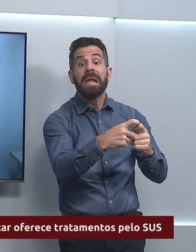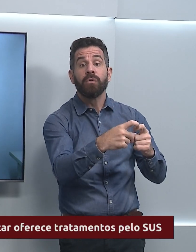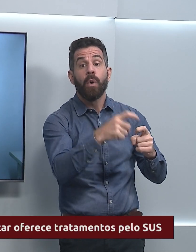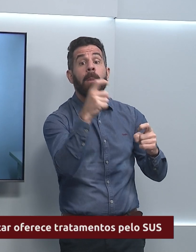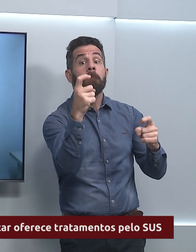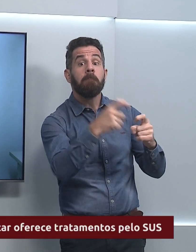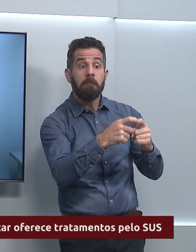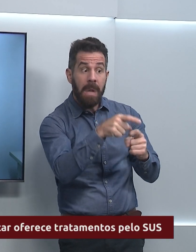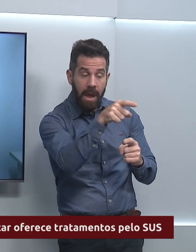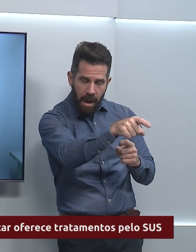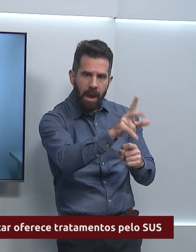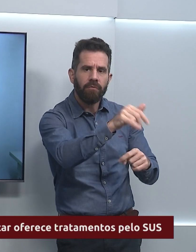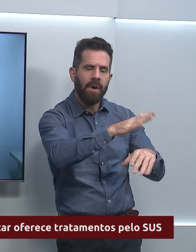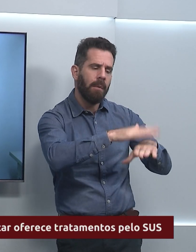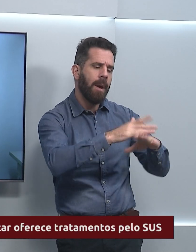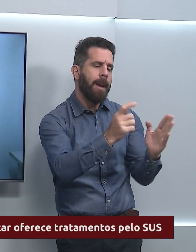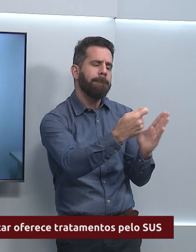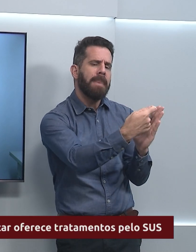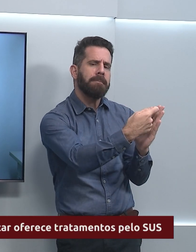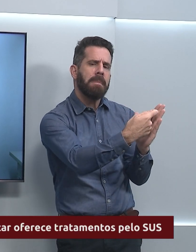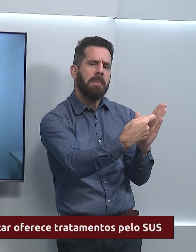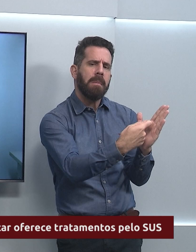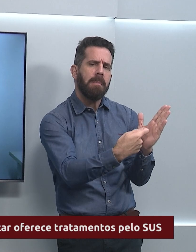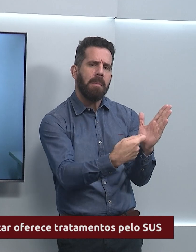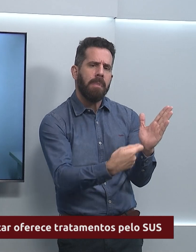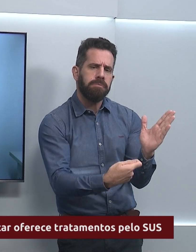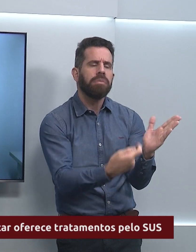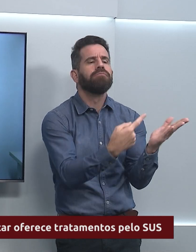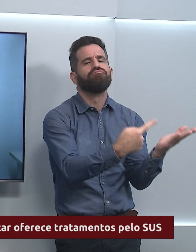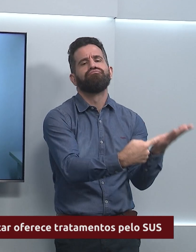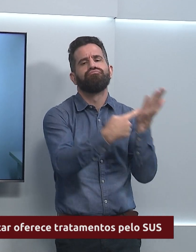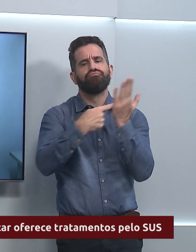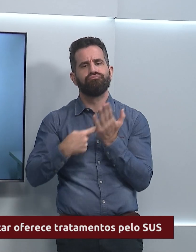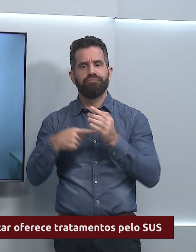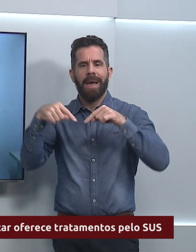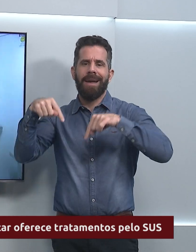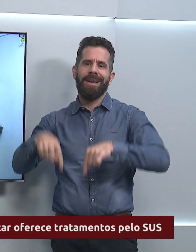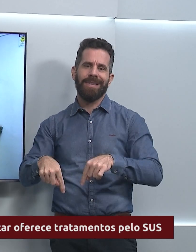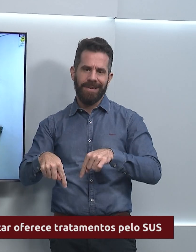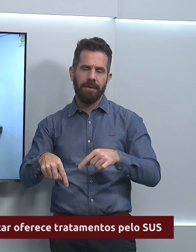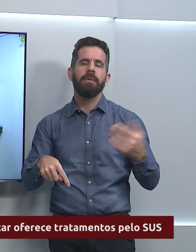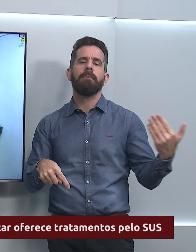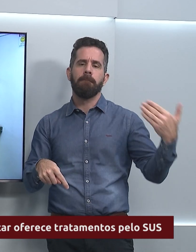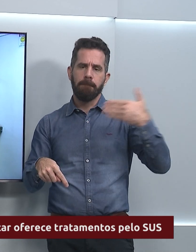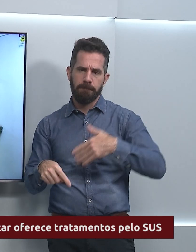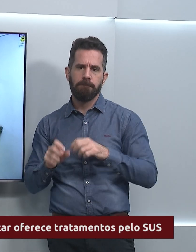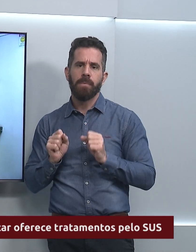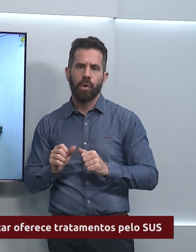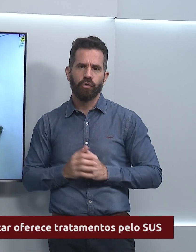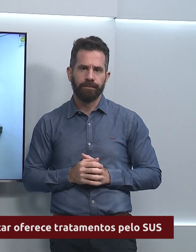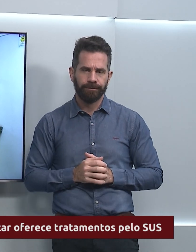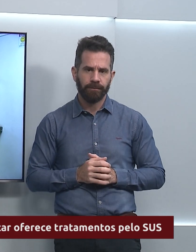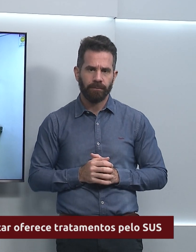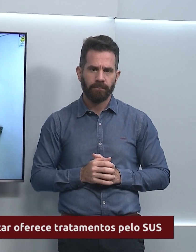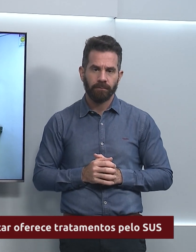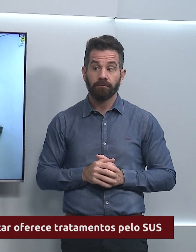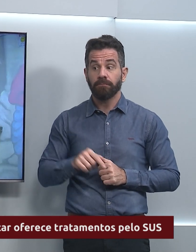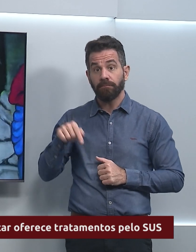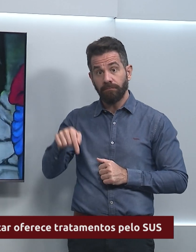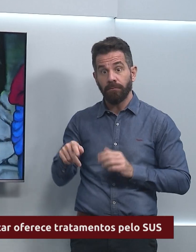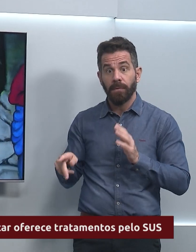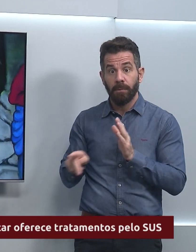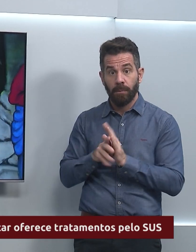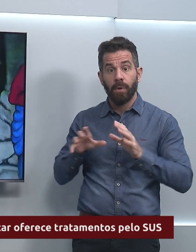ele fará o encaminhamento dessa pessoa para a nossa unidade. A Terapia Comunitária Integrativa, ou